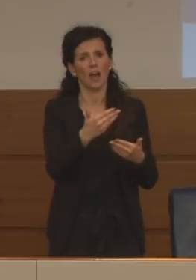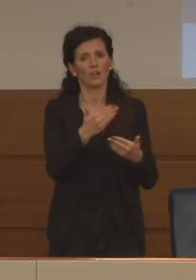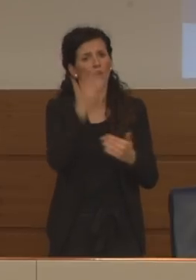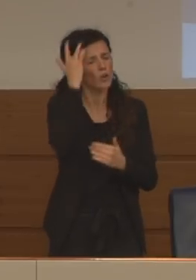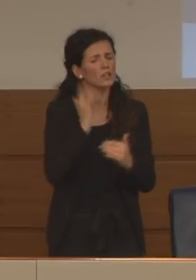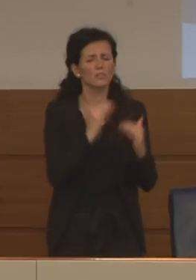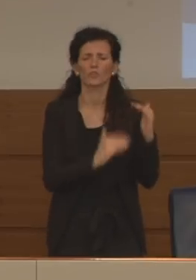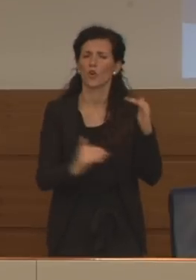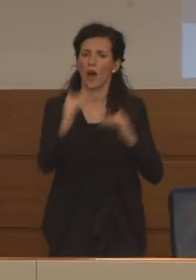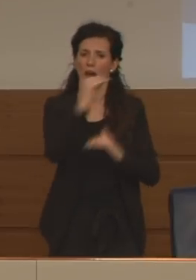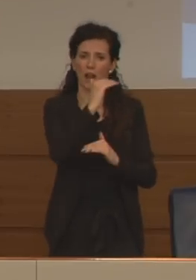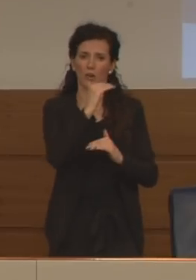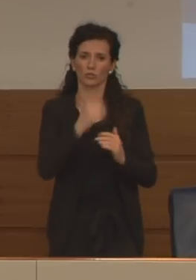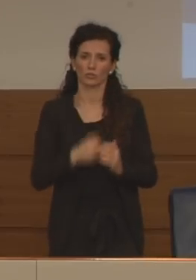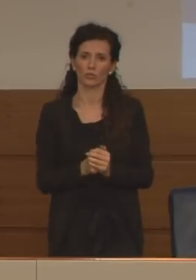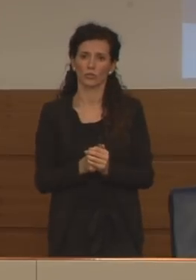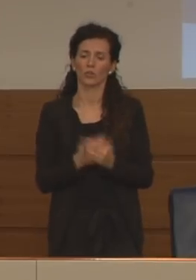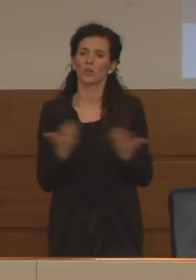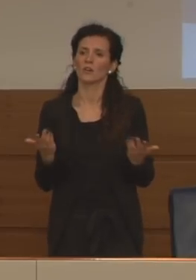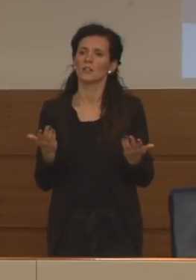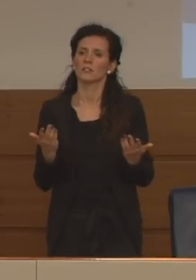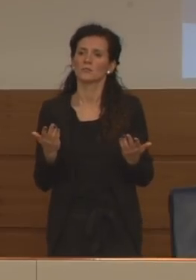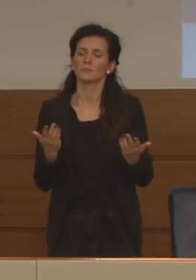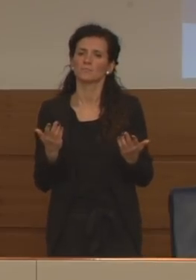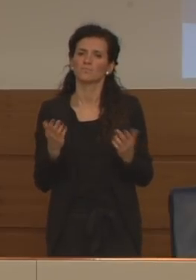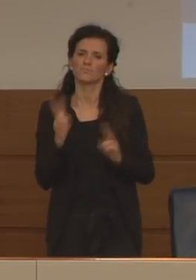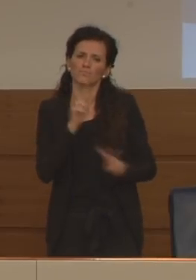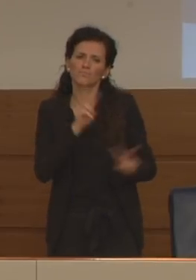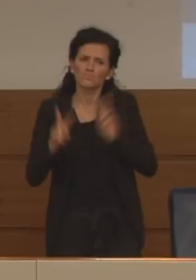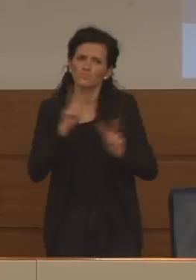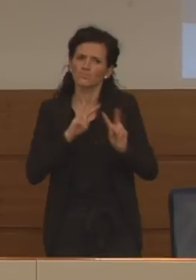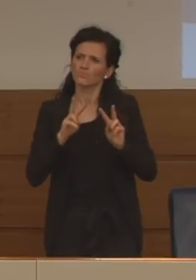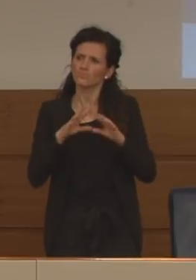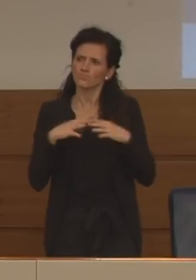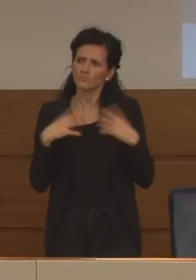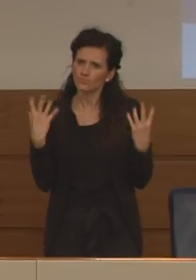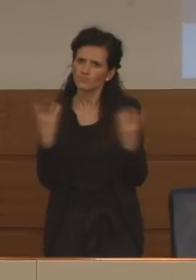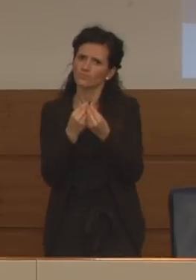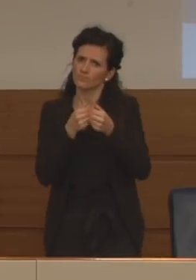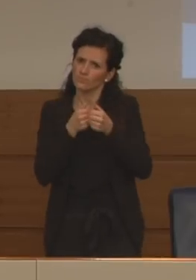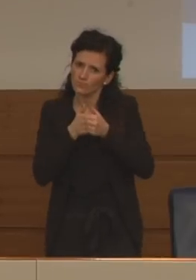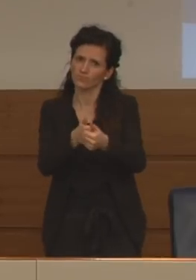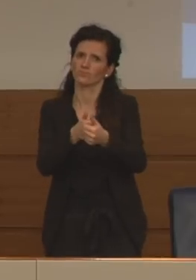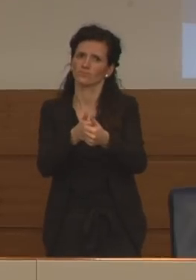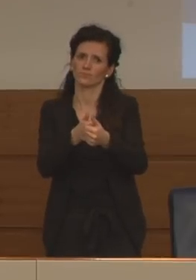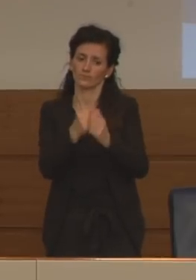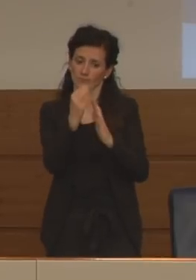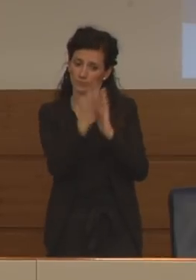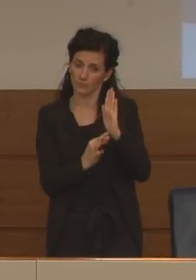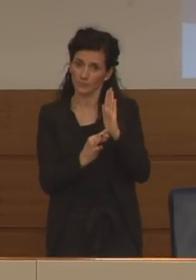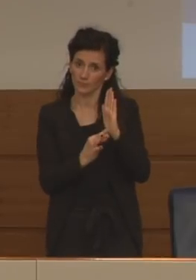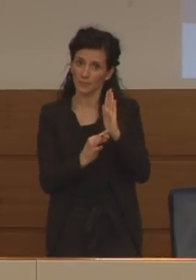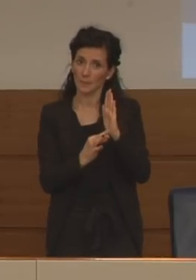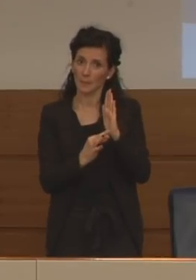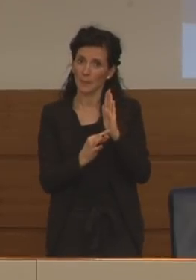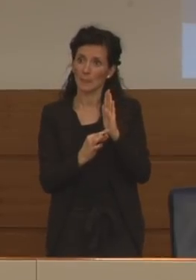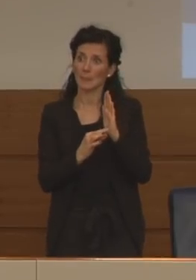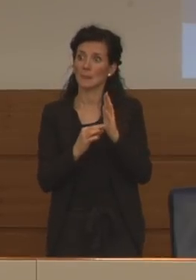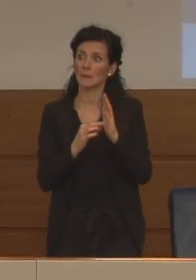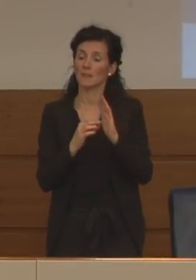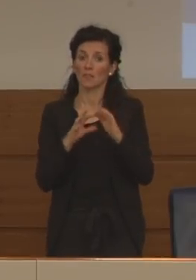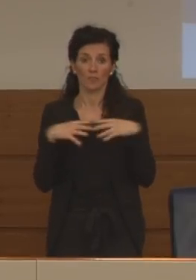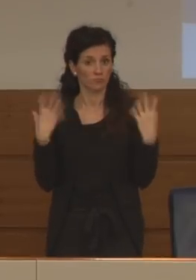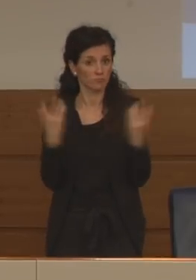trovare meccanismi di rispetto sistematico di queste misure senza questi meccanismi non